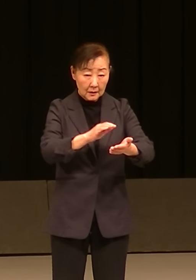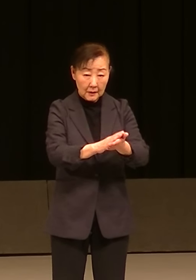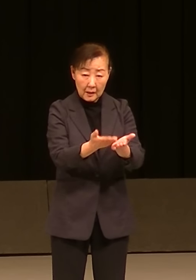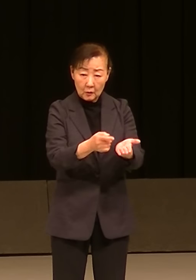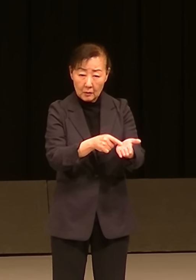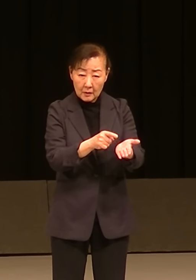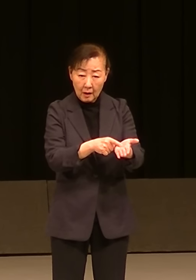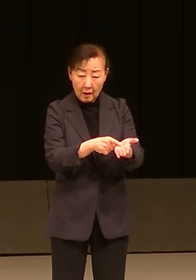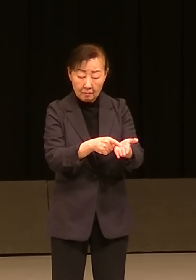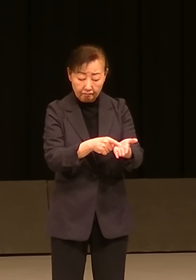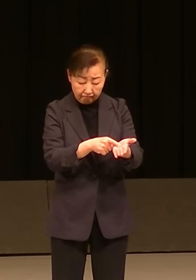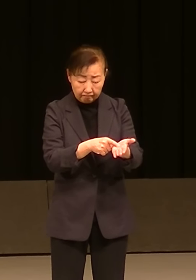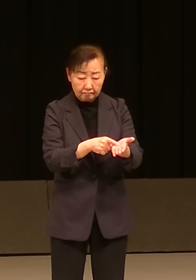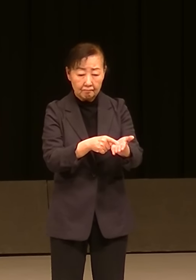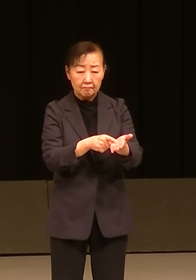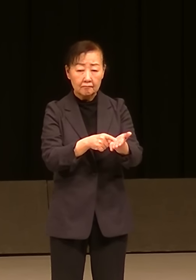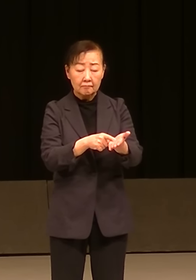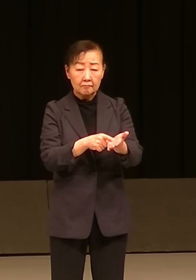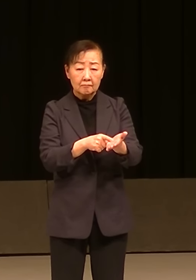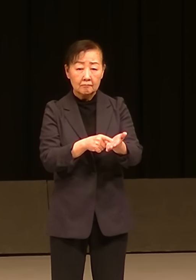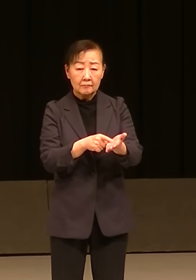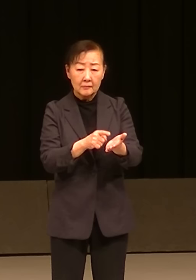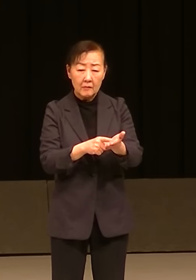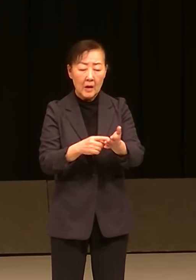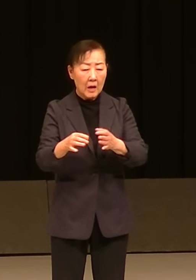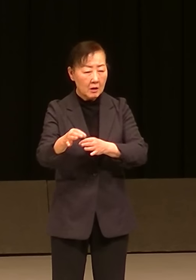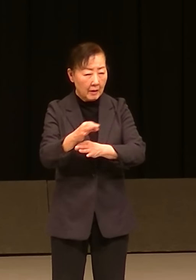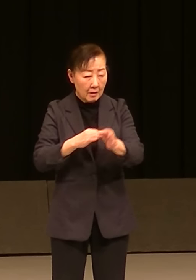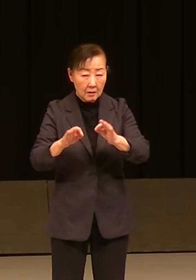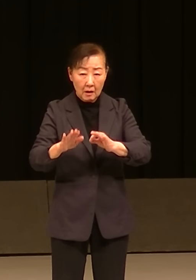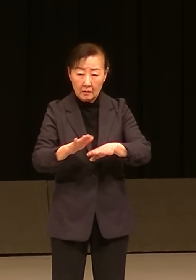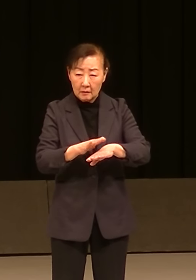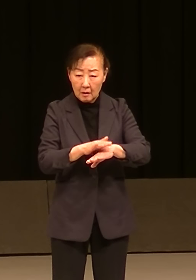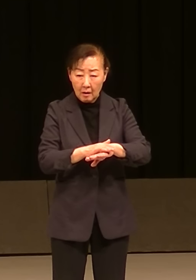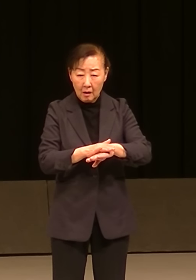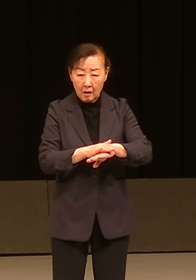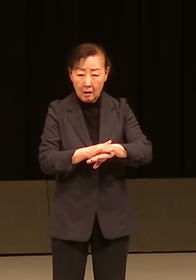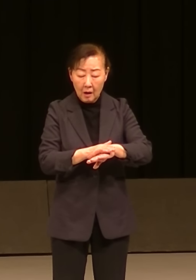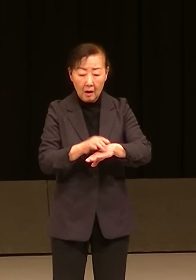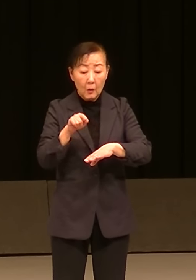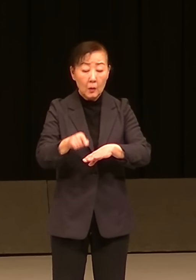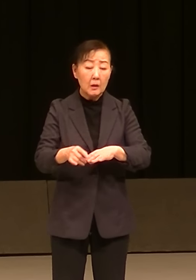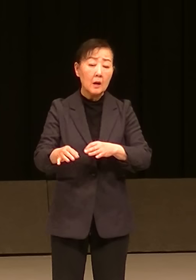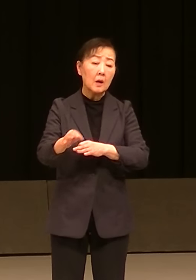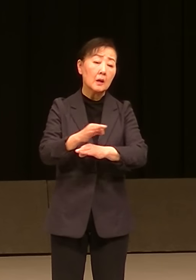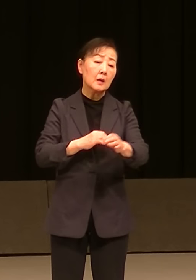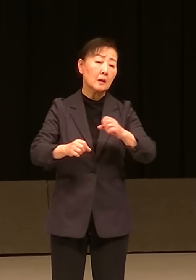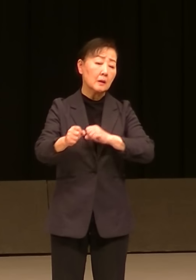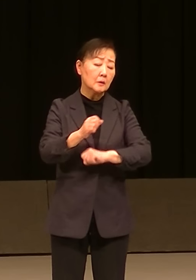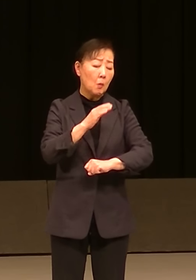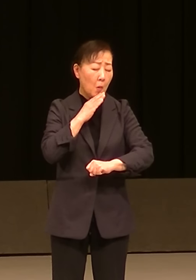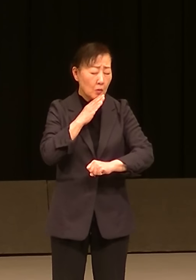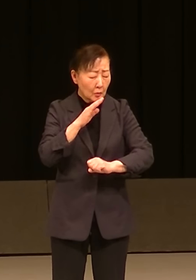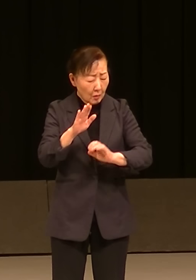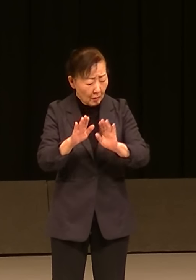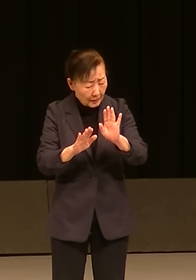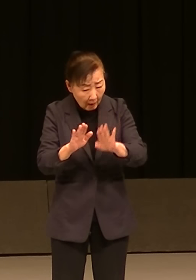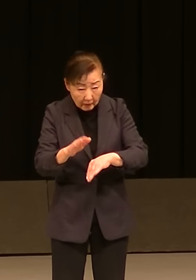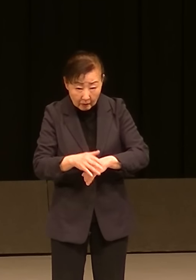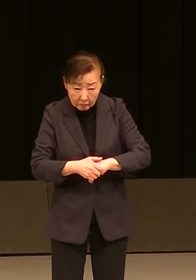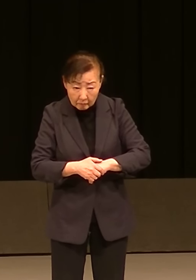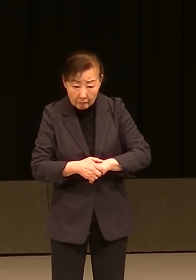キリスト教の世界は実に経済の在り方、これが経済活動の本来の姿だということ